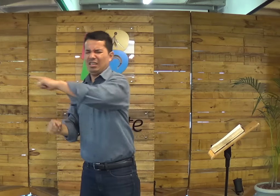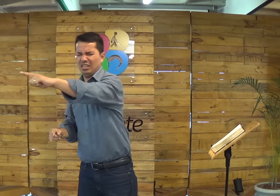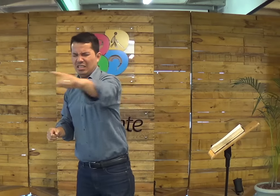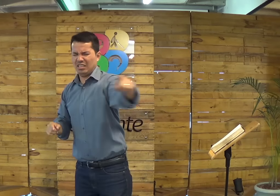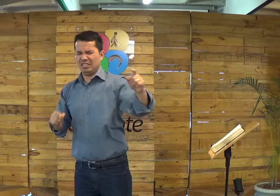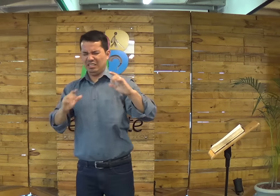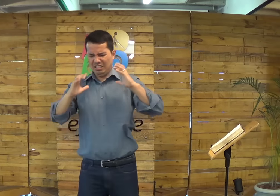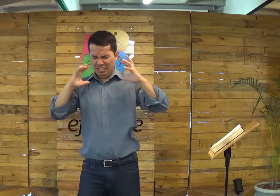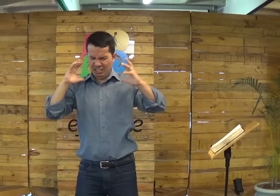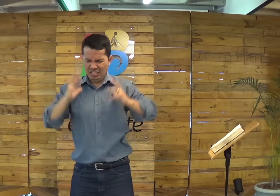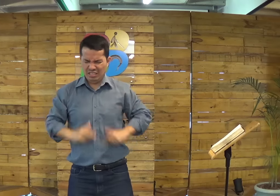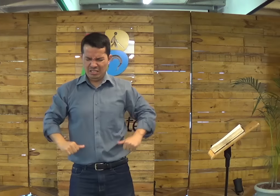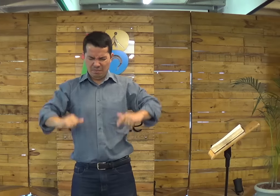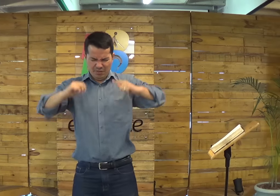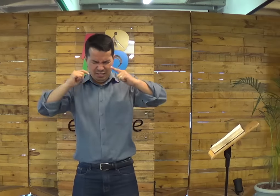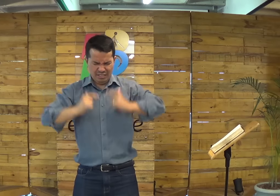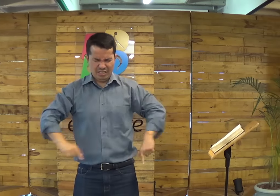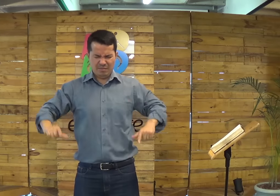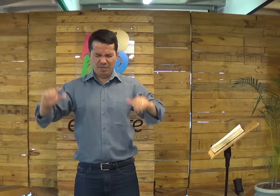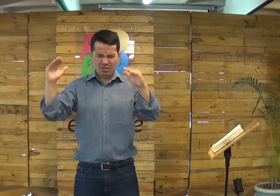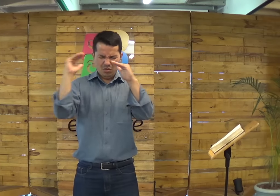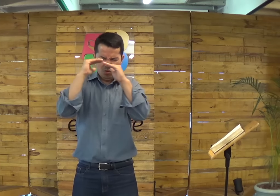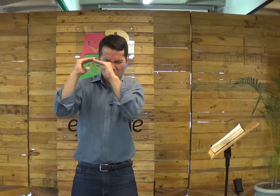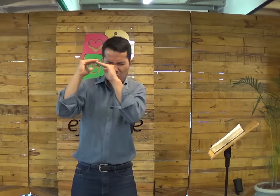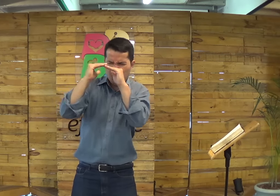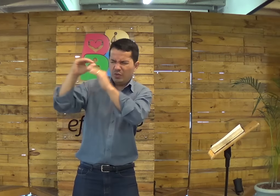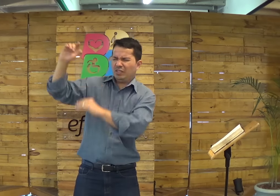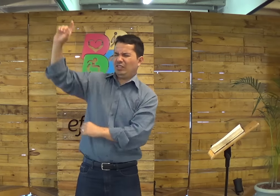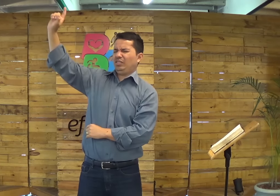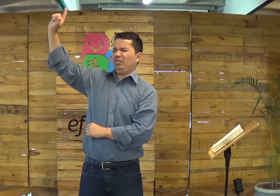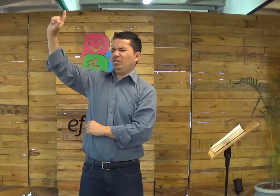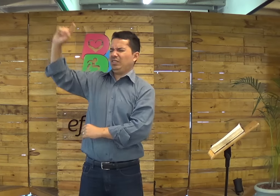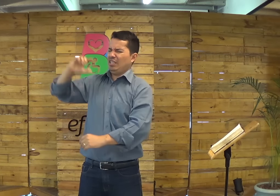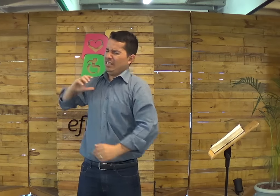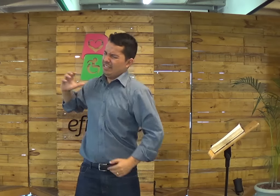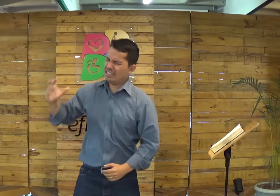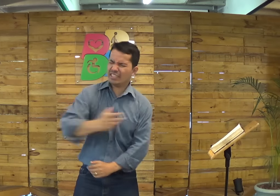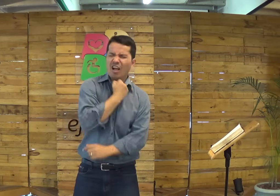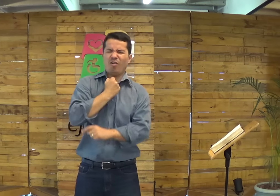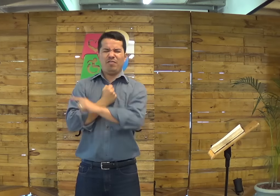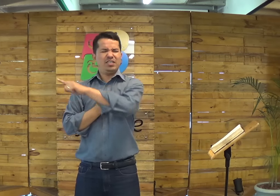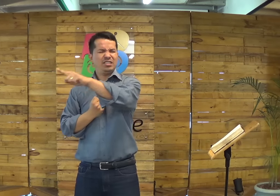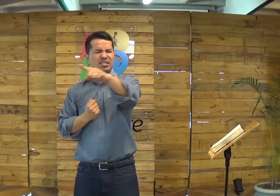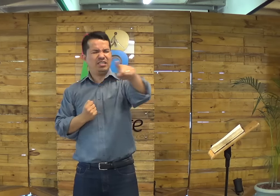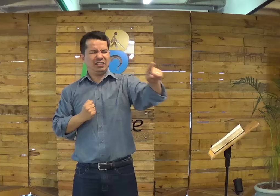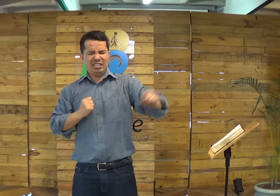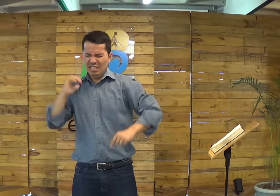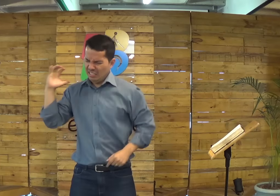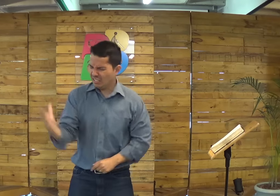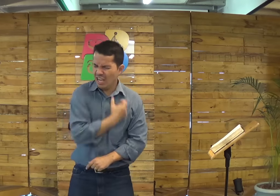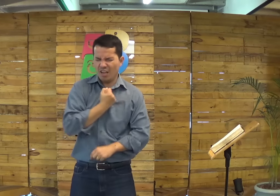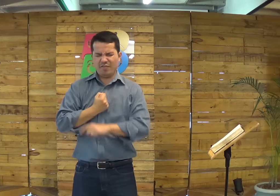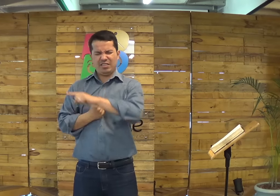contigo que essas pessoas aqui estejam limpas ó pai que estejam de acordo com a sua vontade salve a